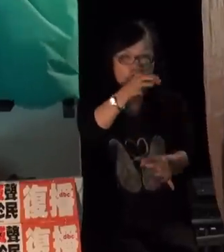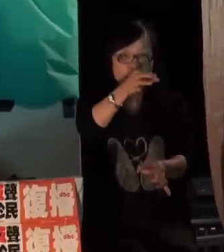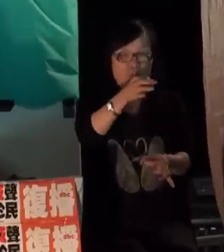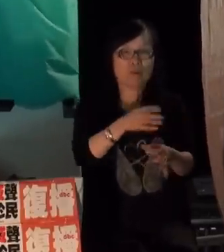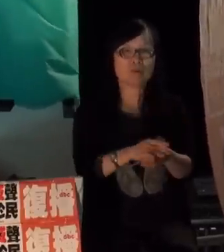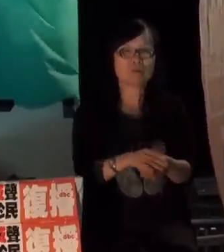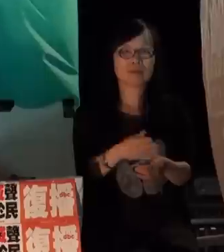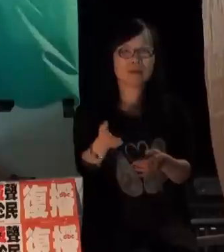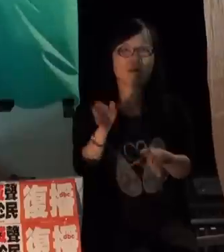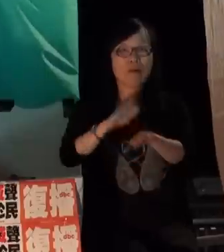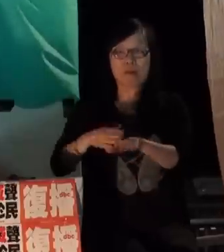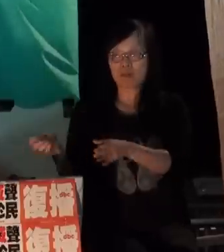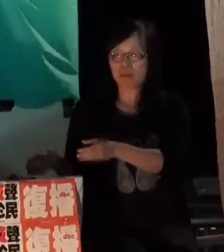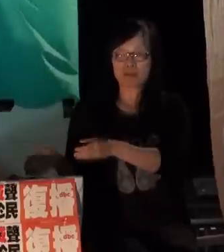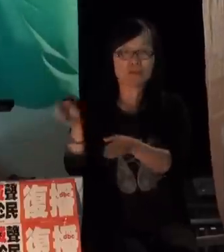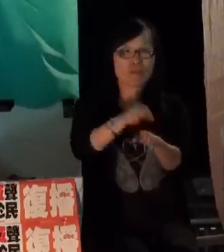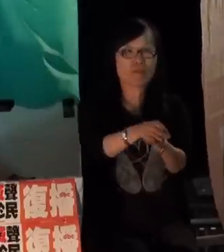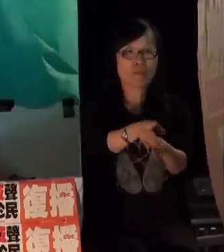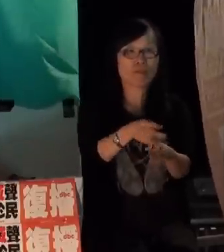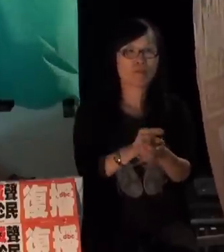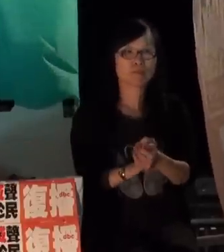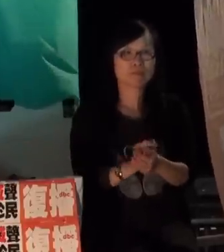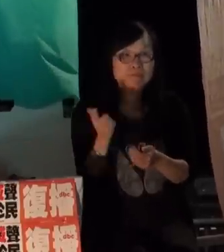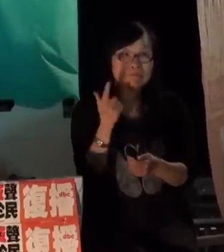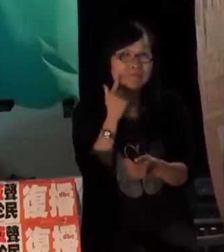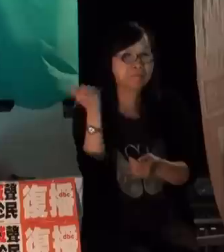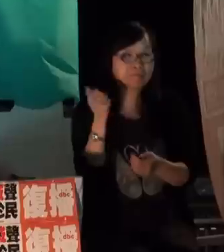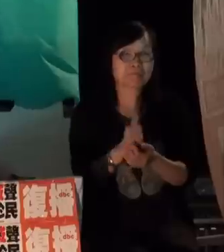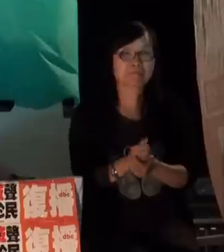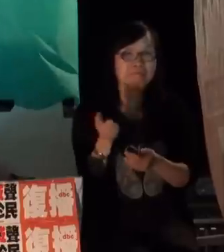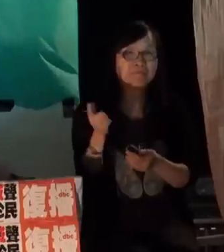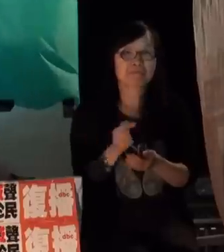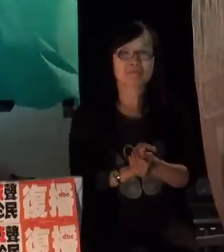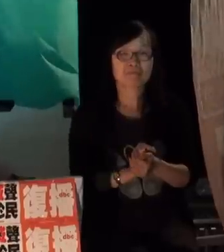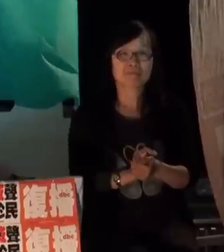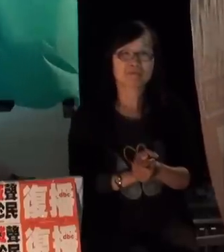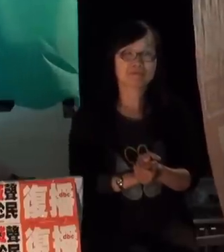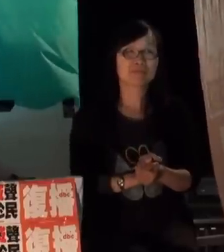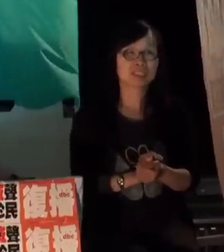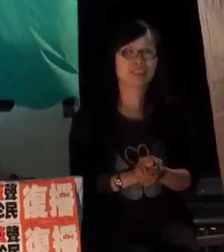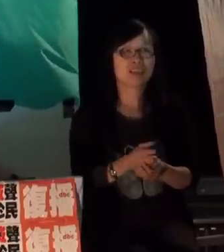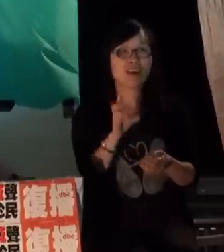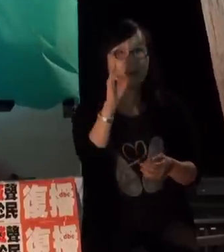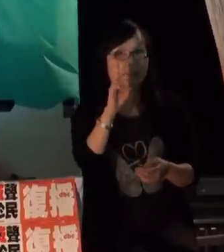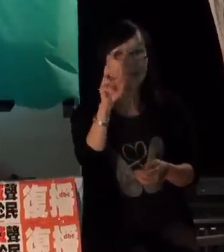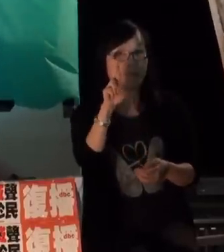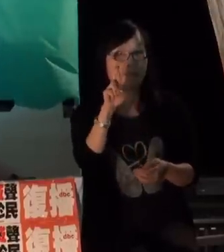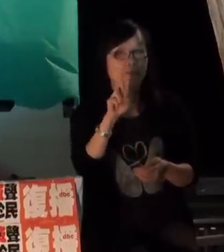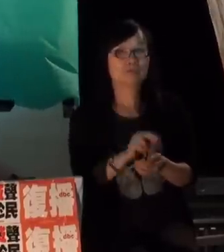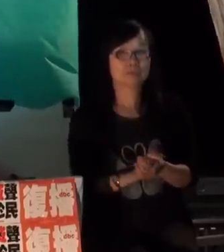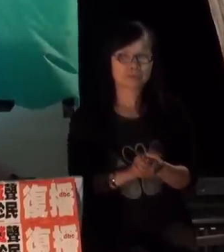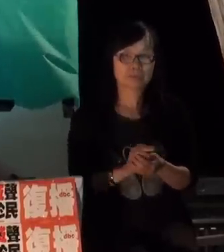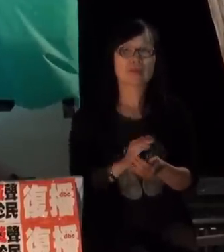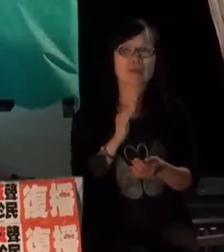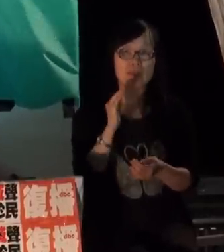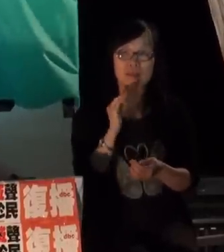一拳豬腸粉下去，因為你的甜醬和那些腸都溝埋，所以你 DL 冇錯係一